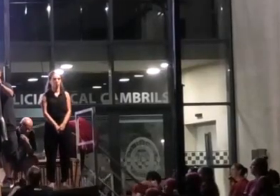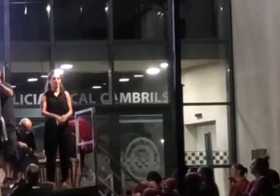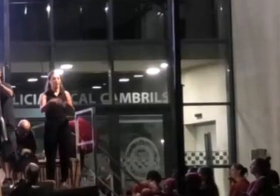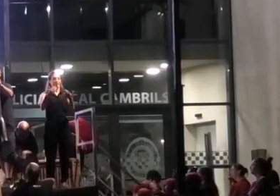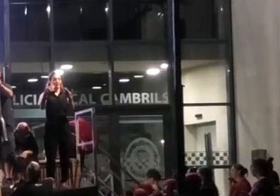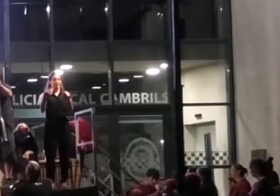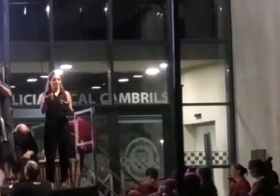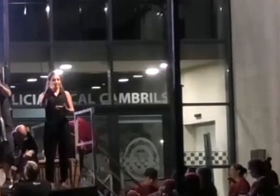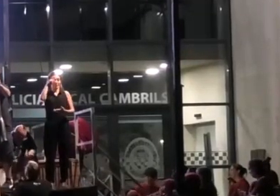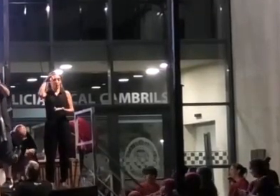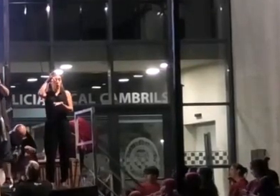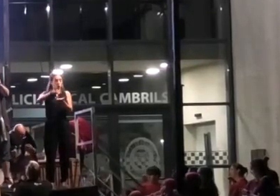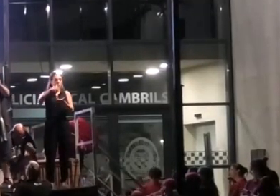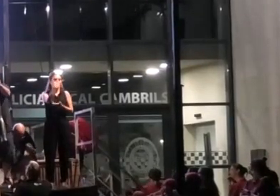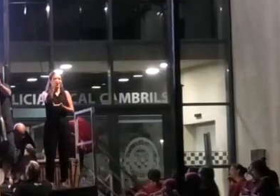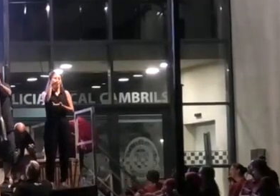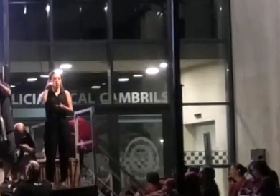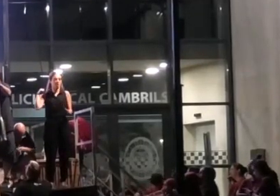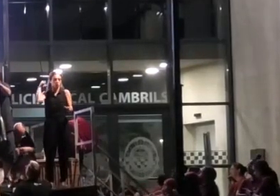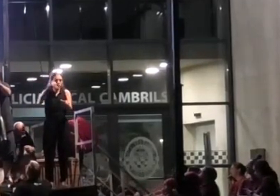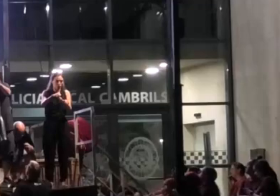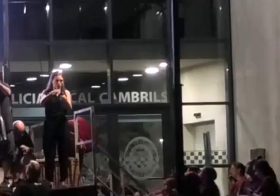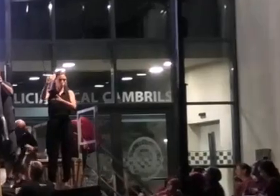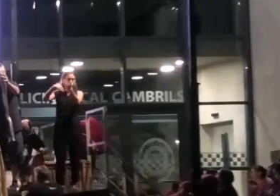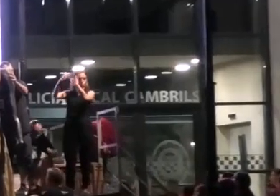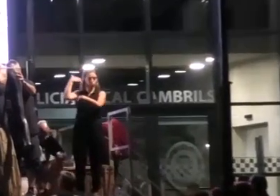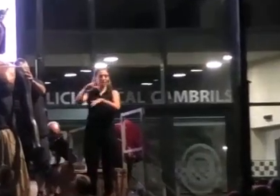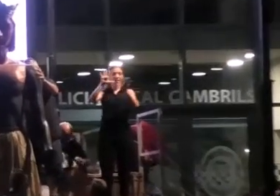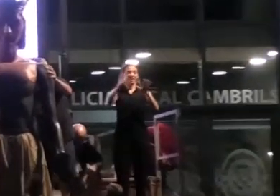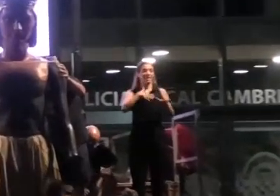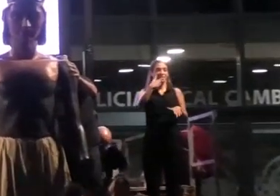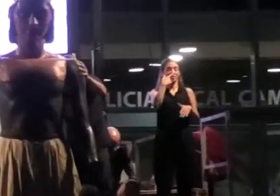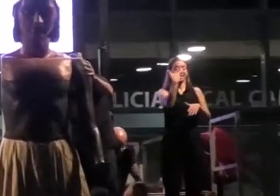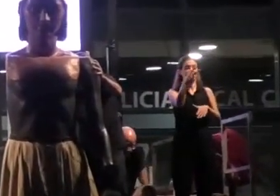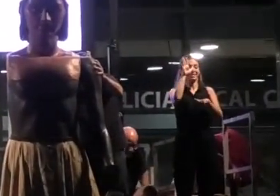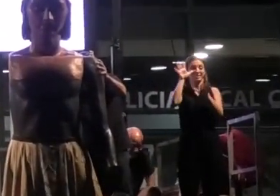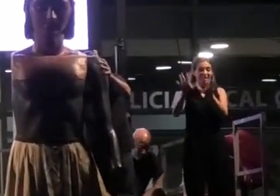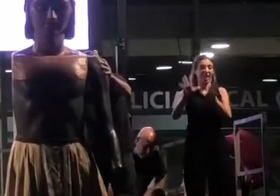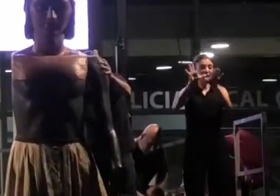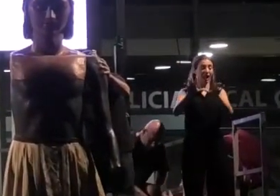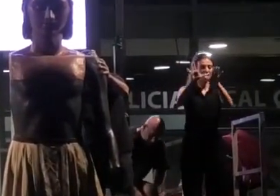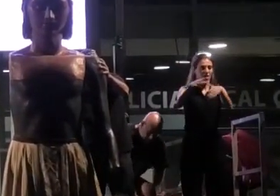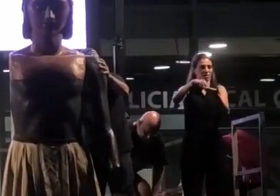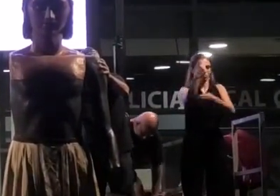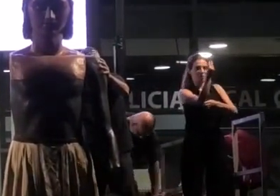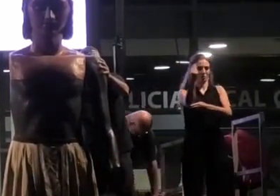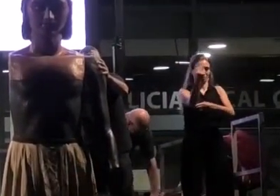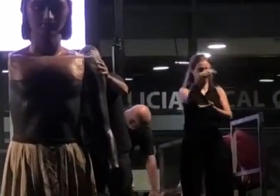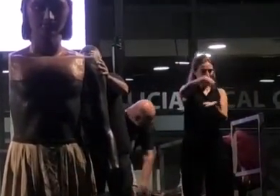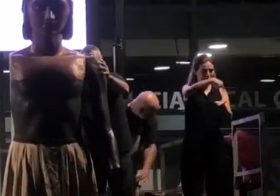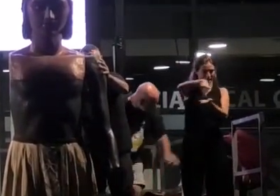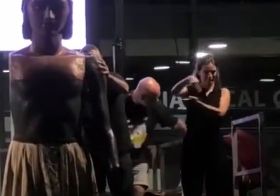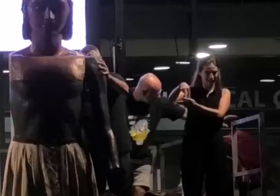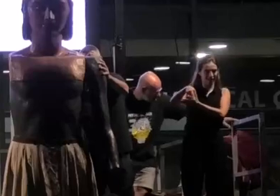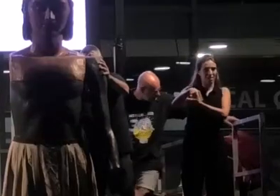D'això en fa ara 31 anys, 3 dècades fent ballar gegants i estimant la